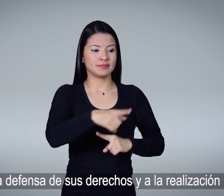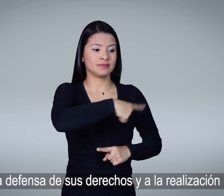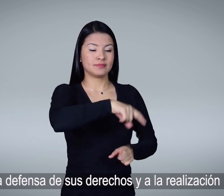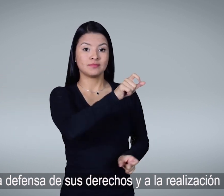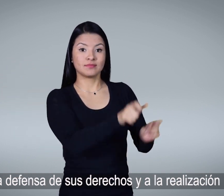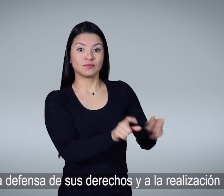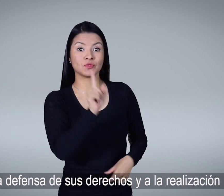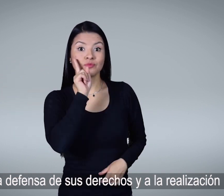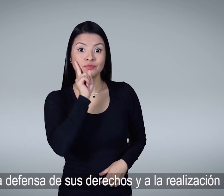derechos.